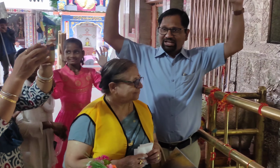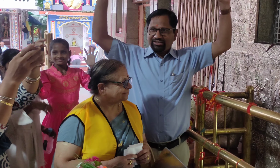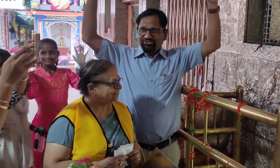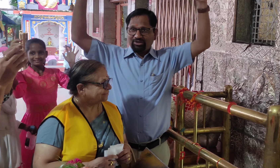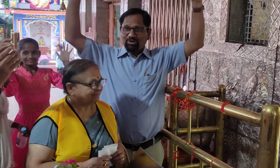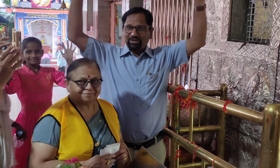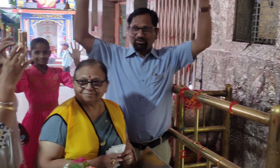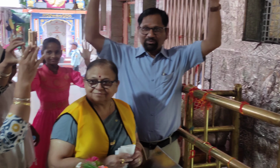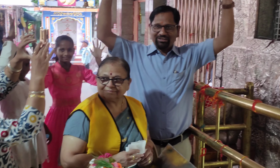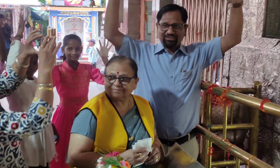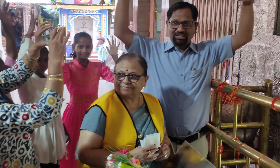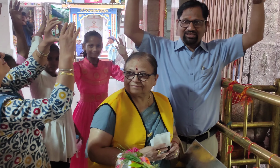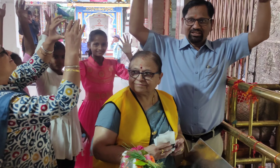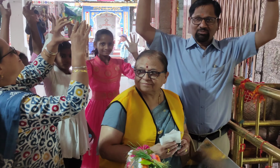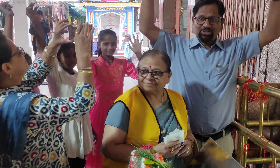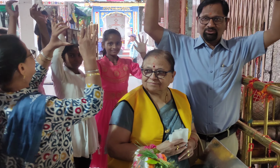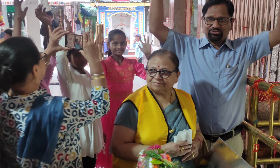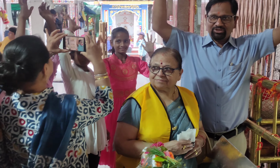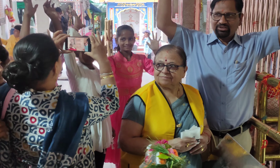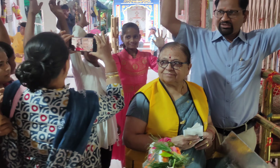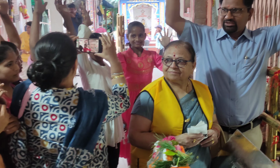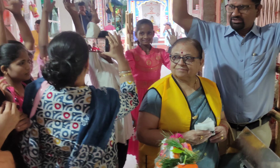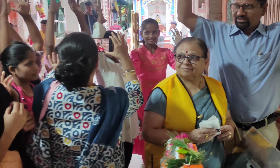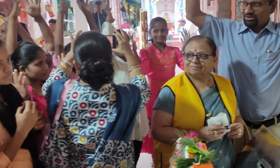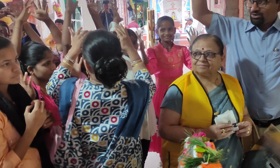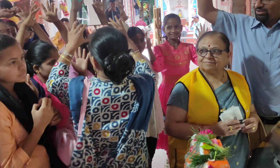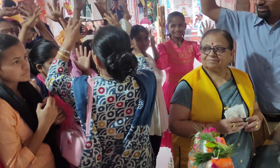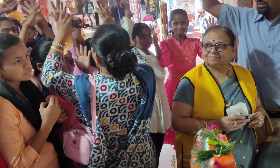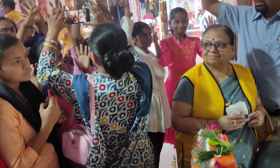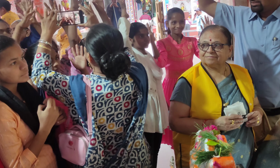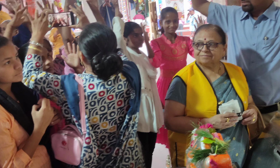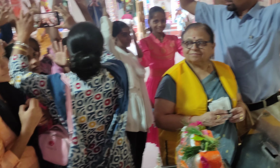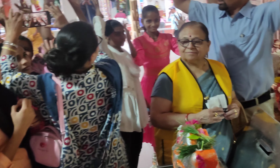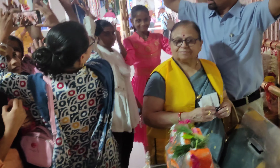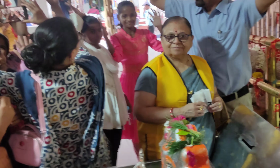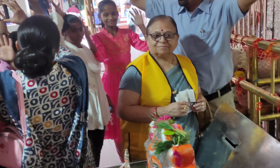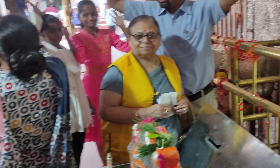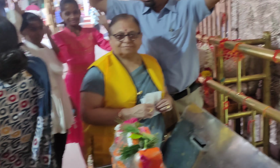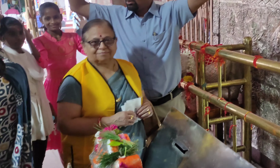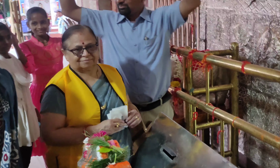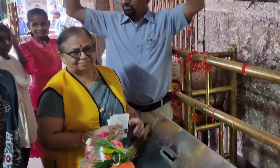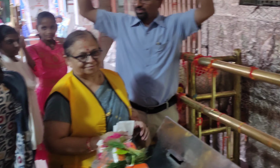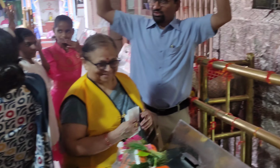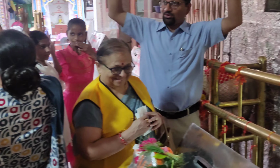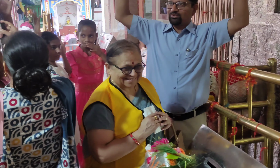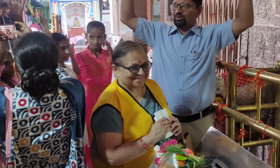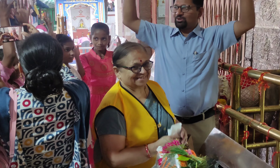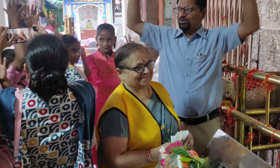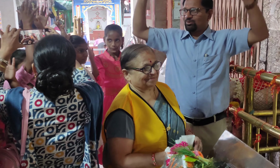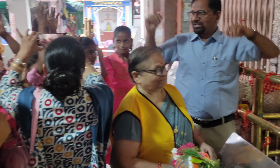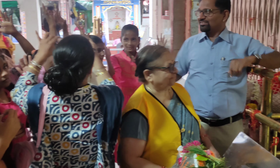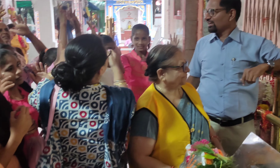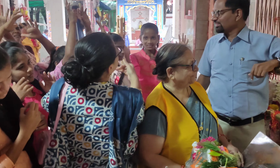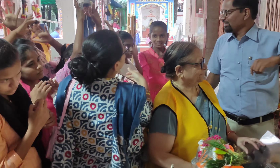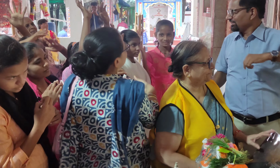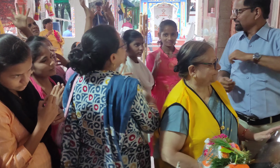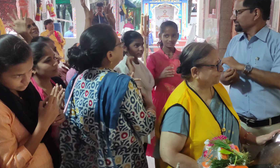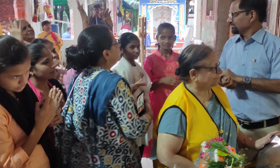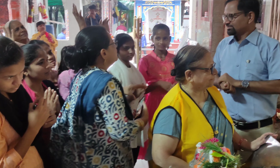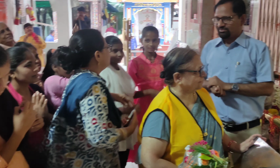मृणालिनी शर्मा मैडम हमारे साथ हैं, कमल जोशी और नीलम और सभी लोग हमारे साथ हैं,